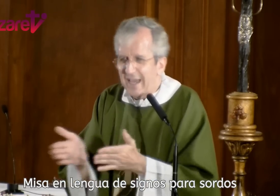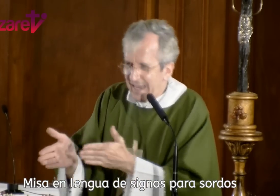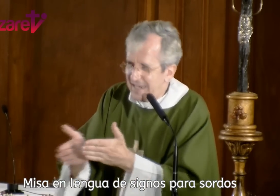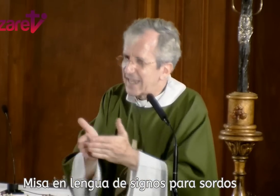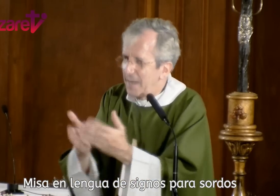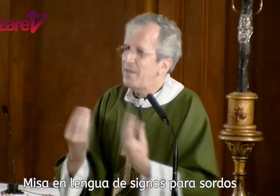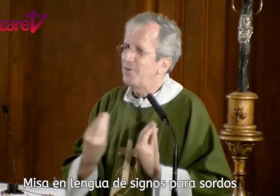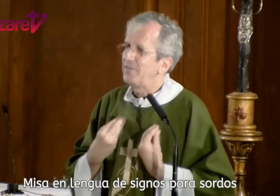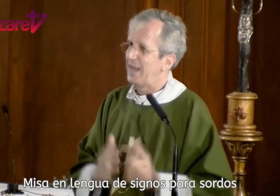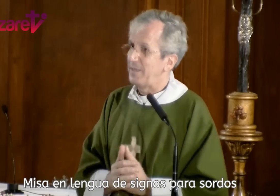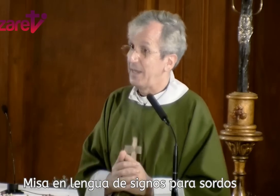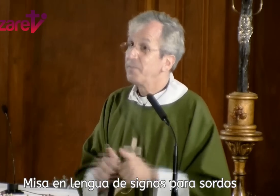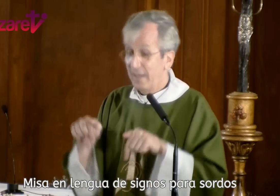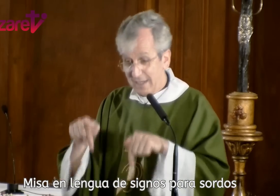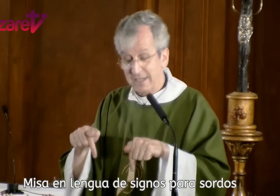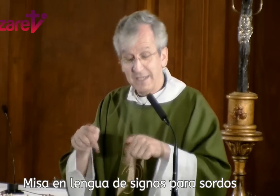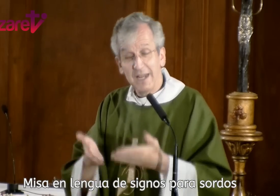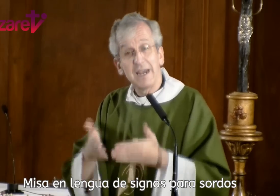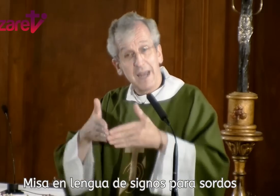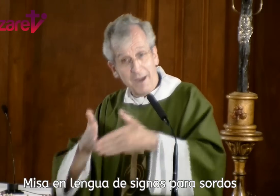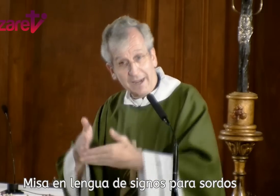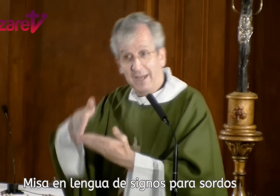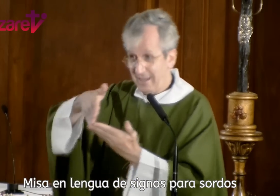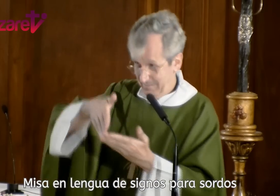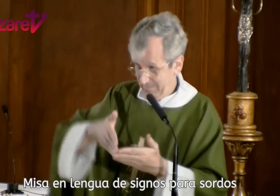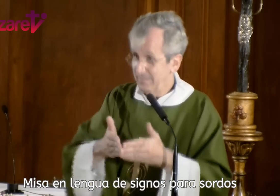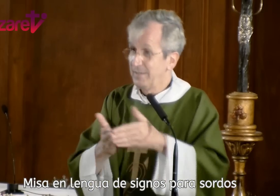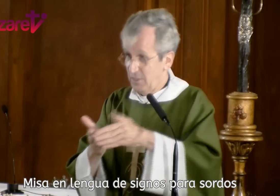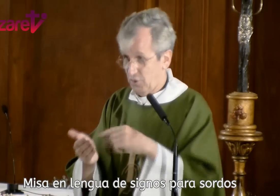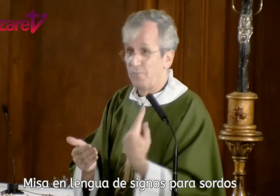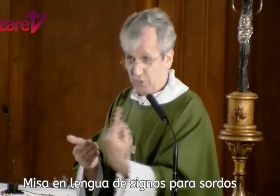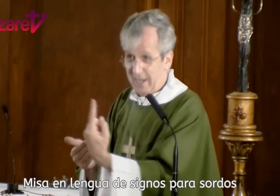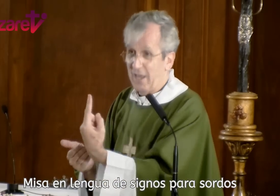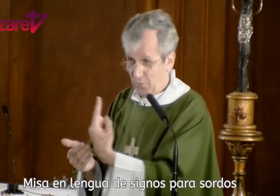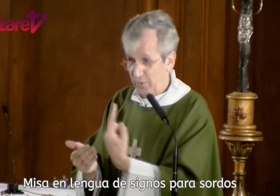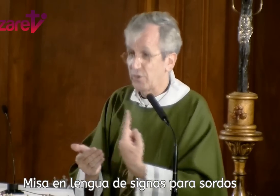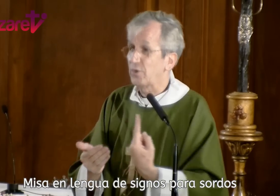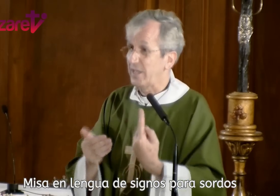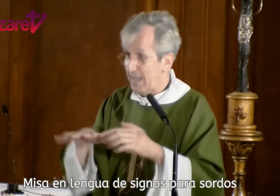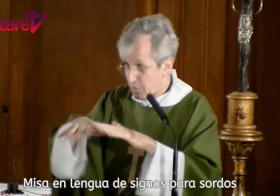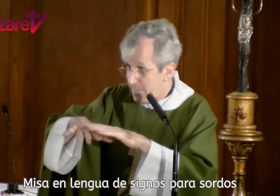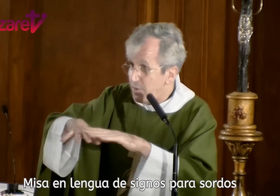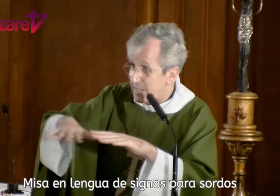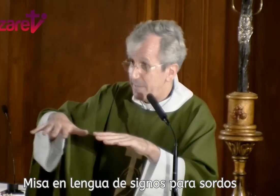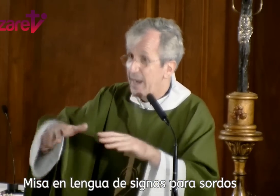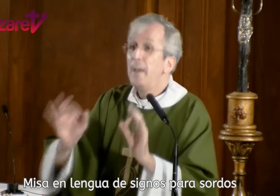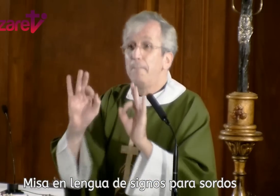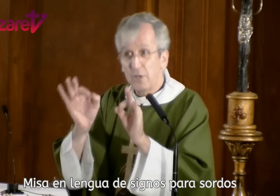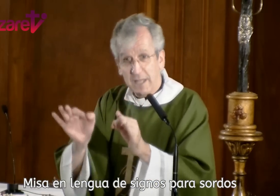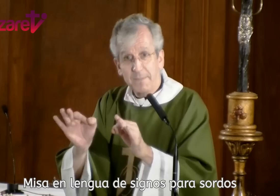ayudara en ese camino de la vida. Es así, la barca, somos cada uno de nosotros que andamos en medio de ese mar, pero es